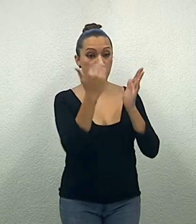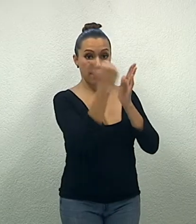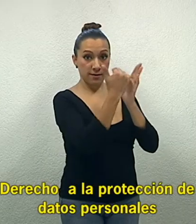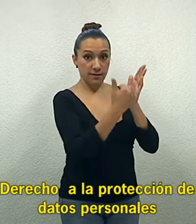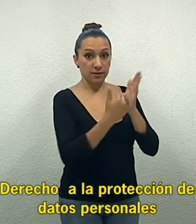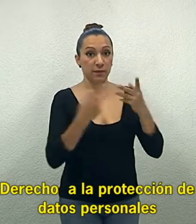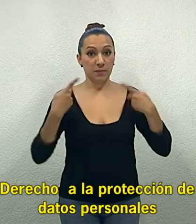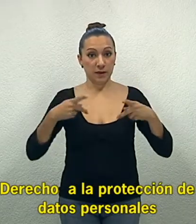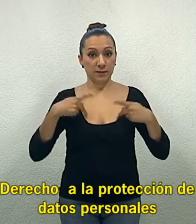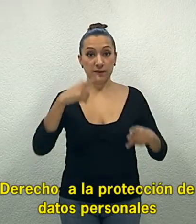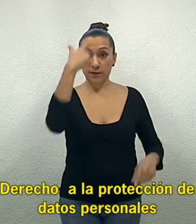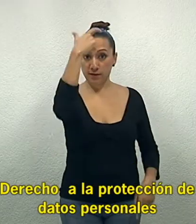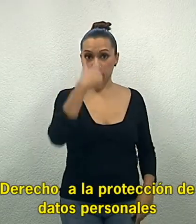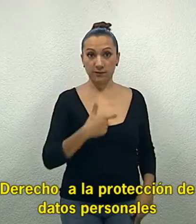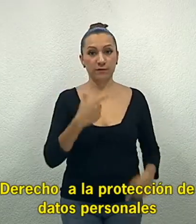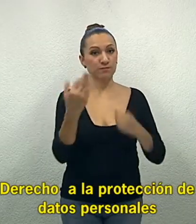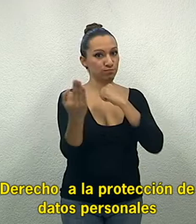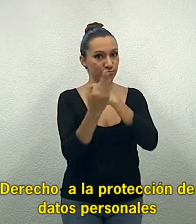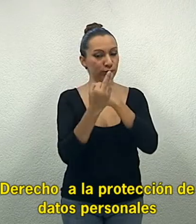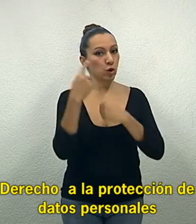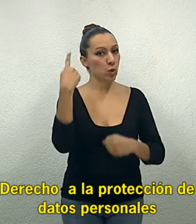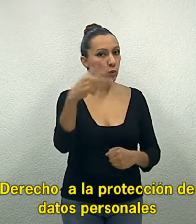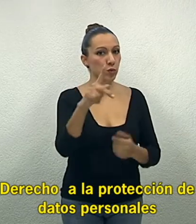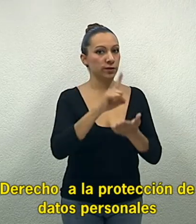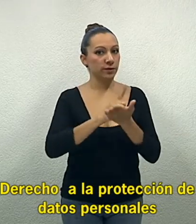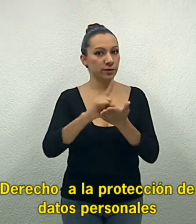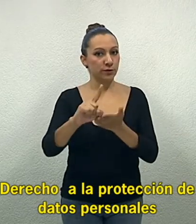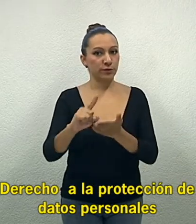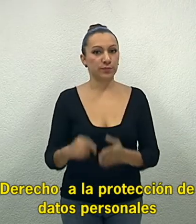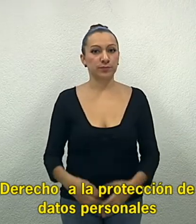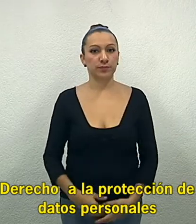derecho a la protección de datos personales